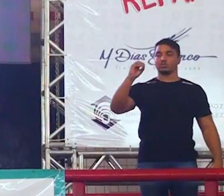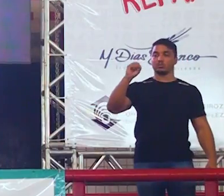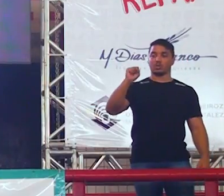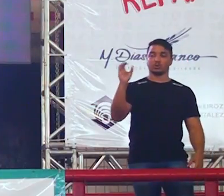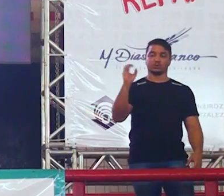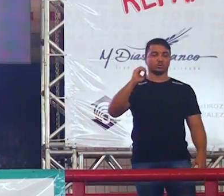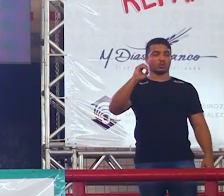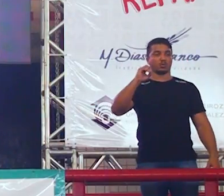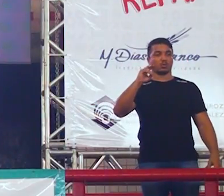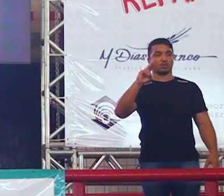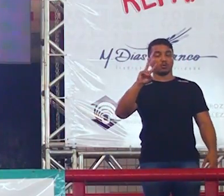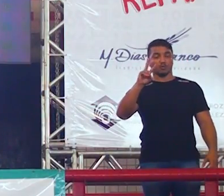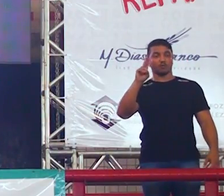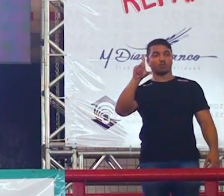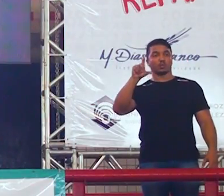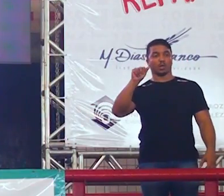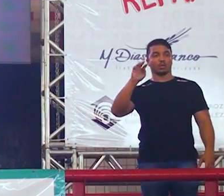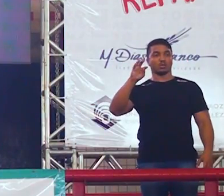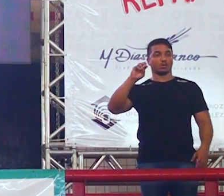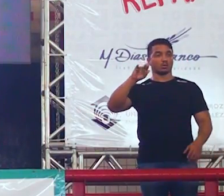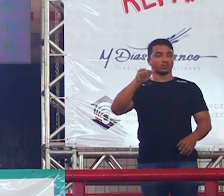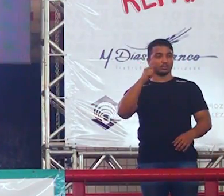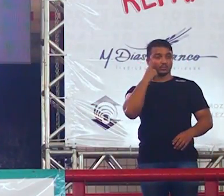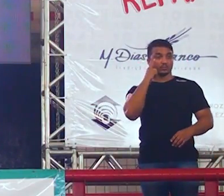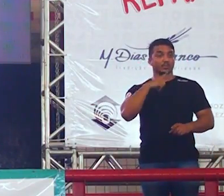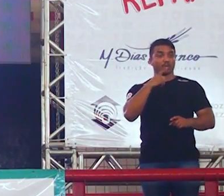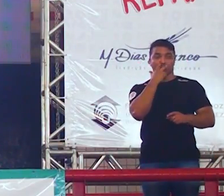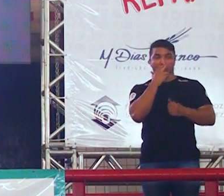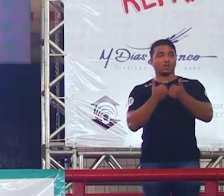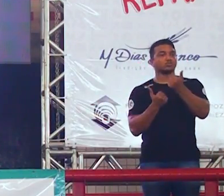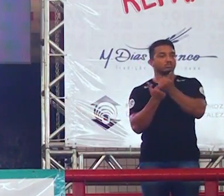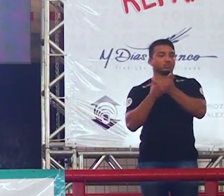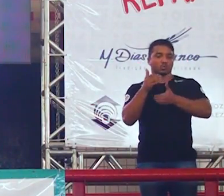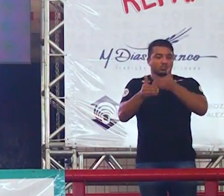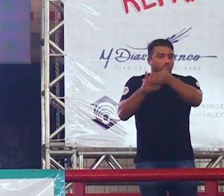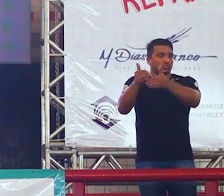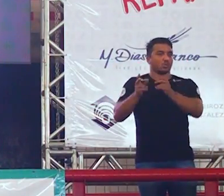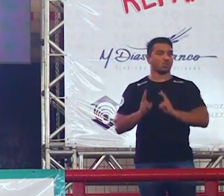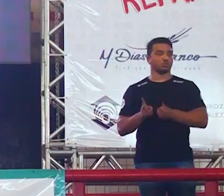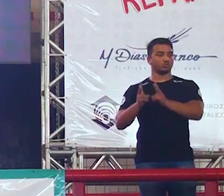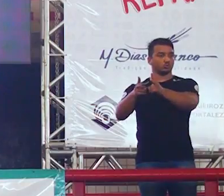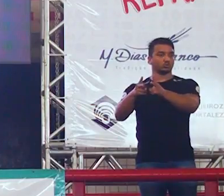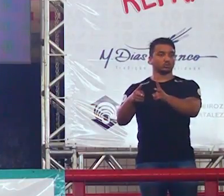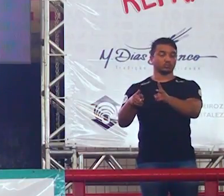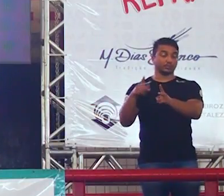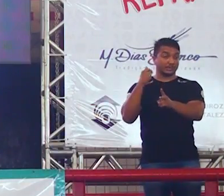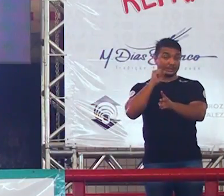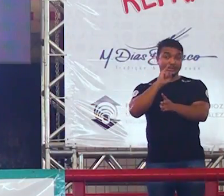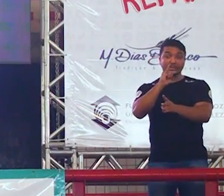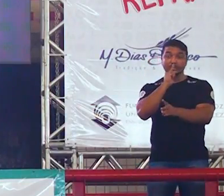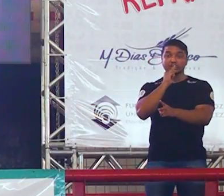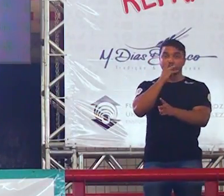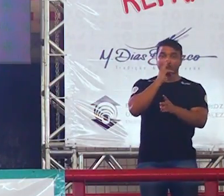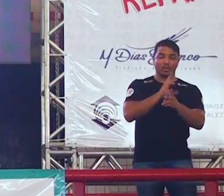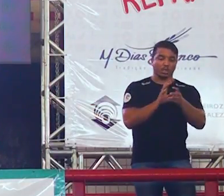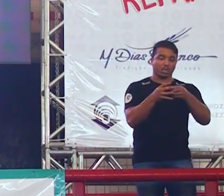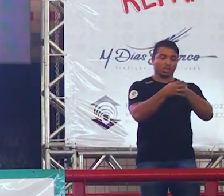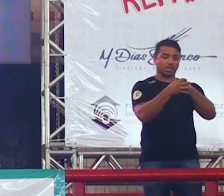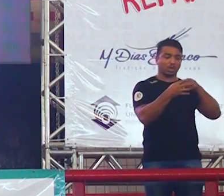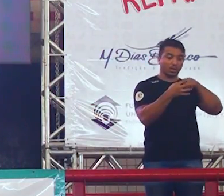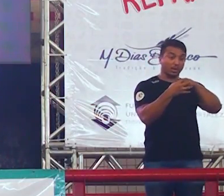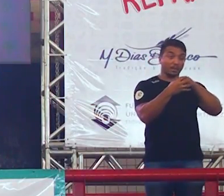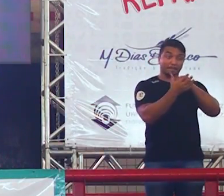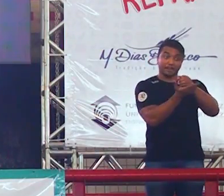houver fecundação, bem, ele sustenta o processo. Se não houver, essa camada,